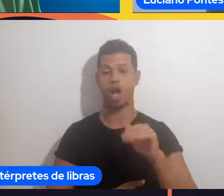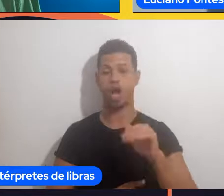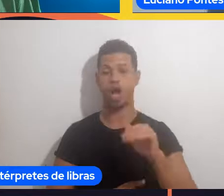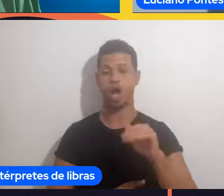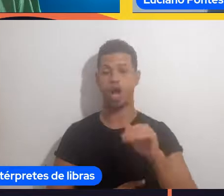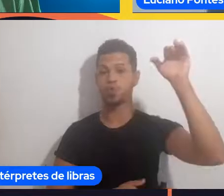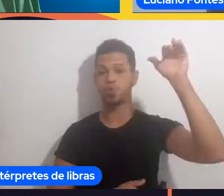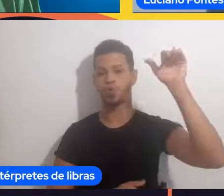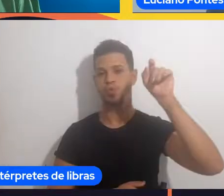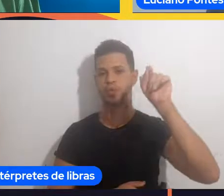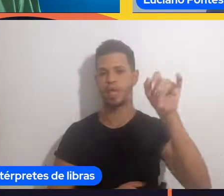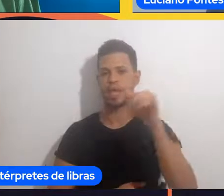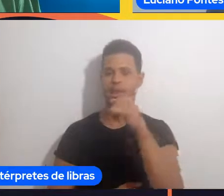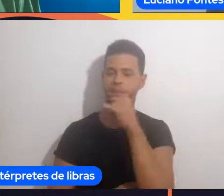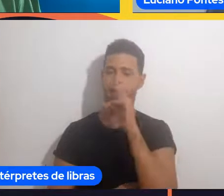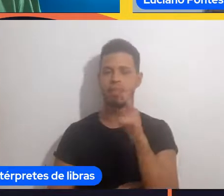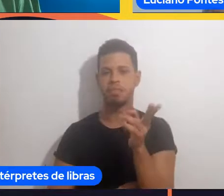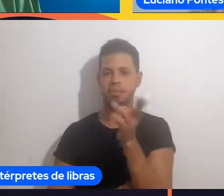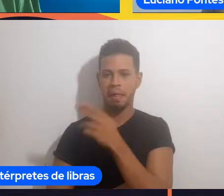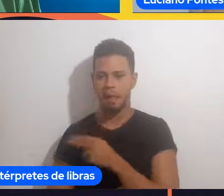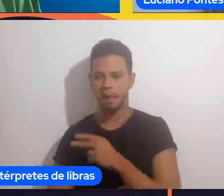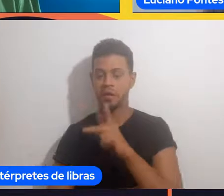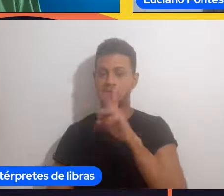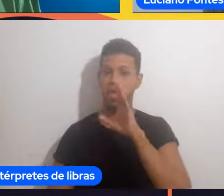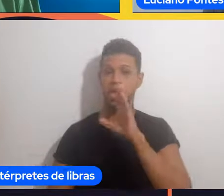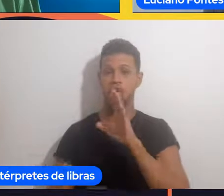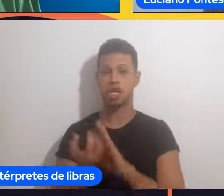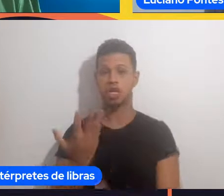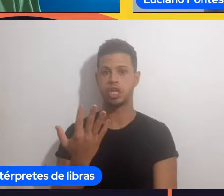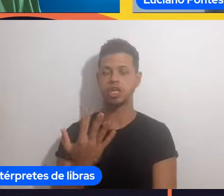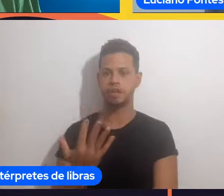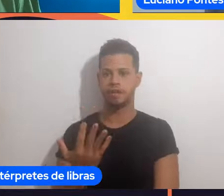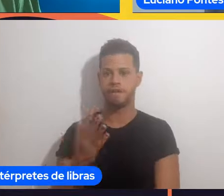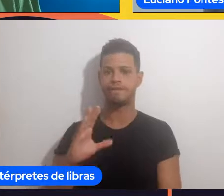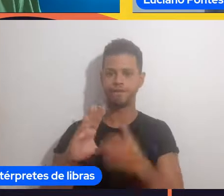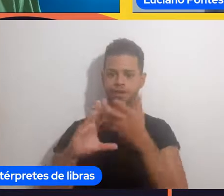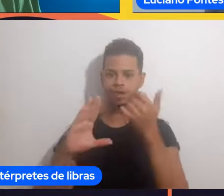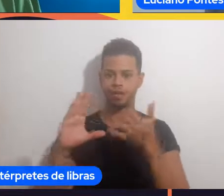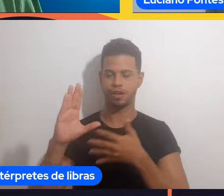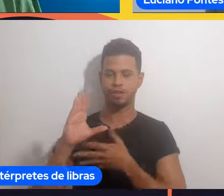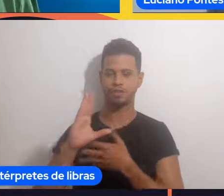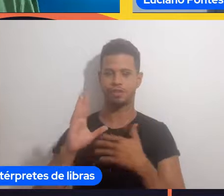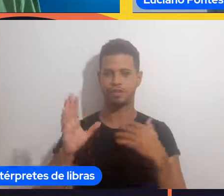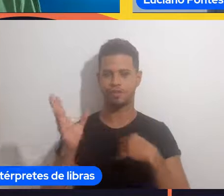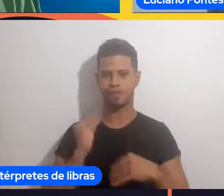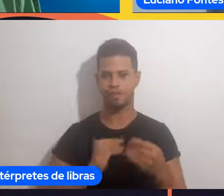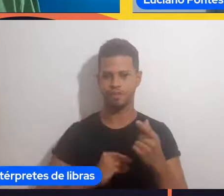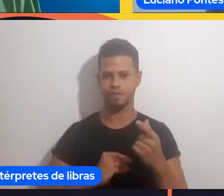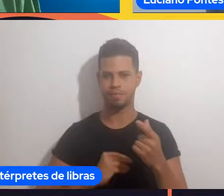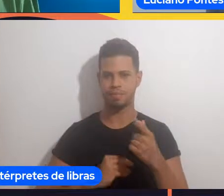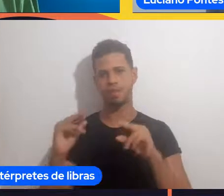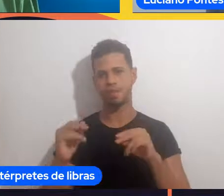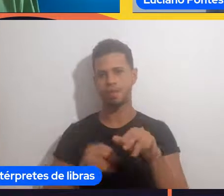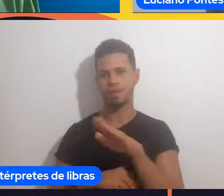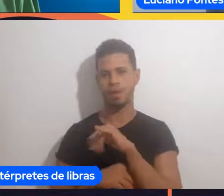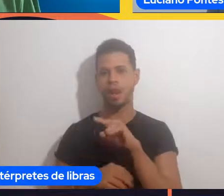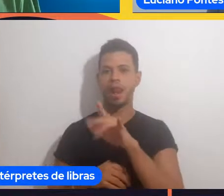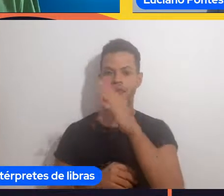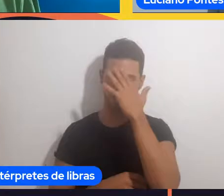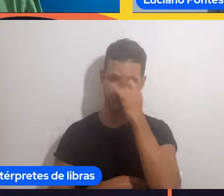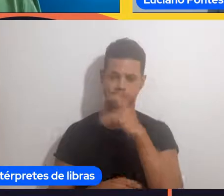quando ele infantiliza ou quando ele cria estereótipos da fantasia para poder dialogar com a criança, ela sabe que ele está